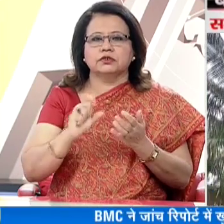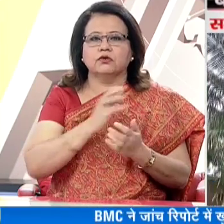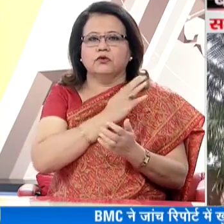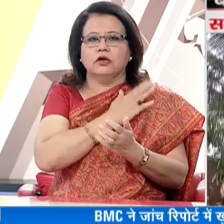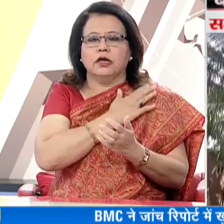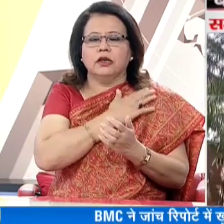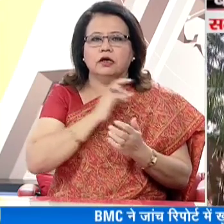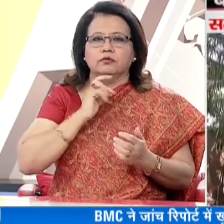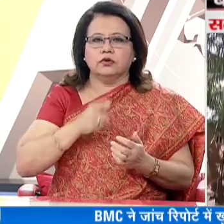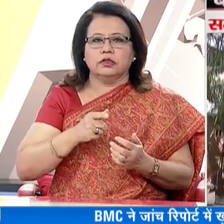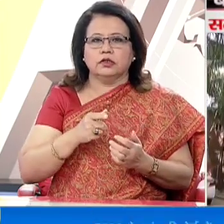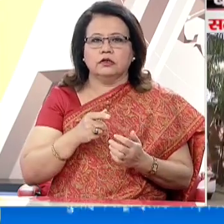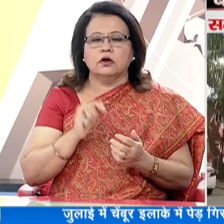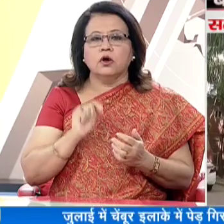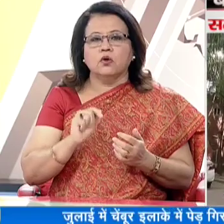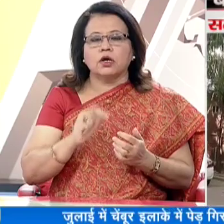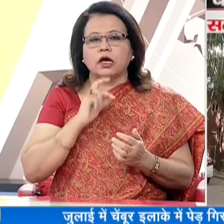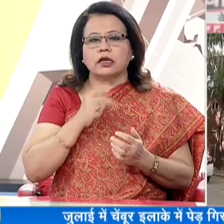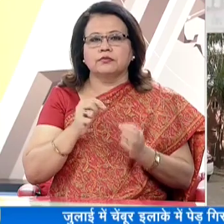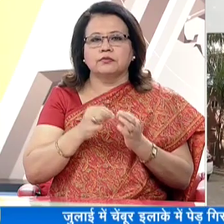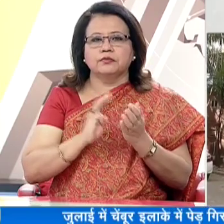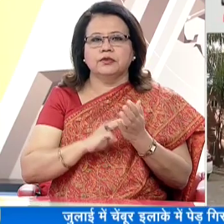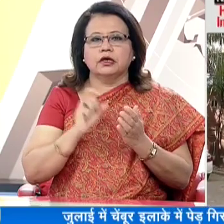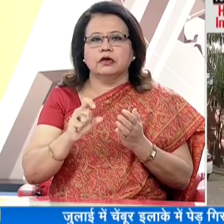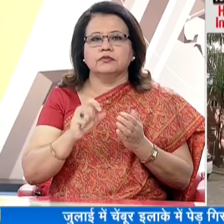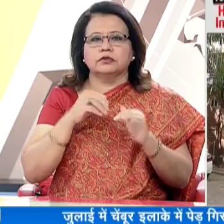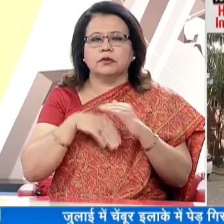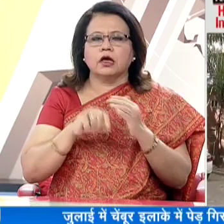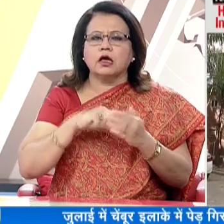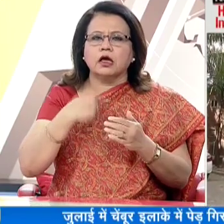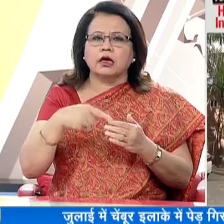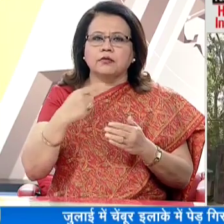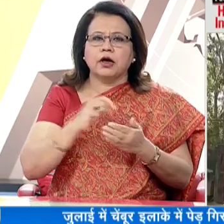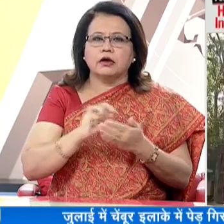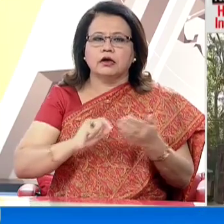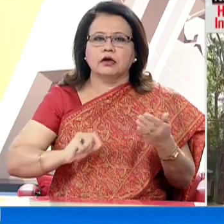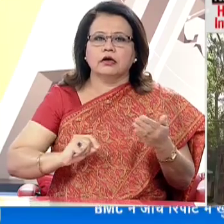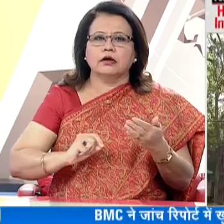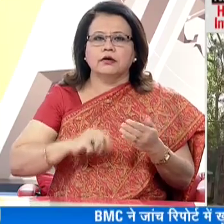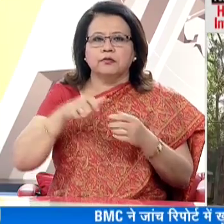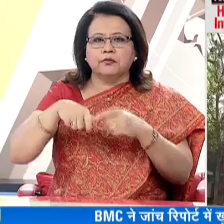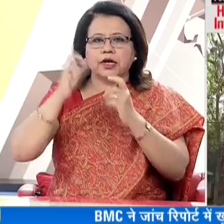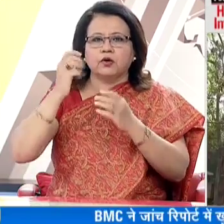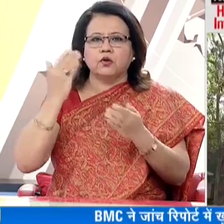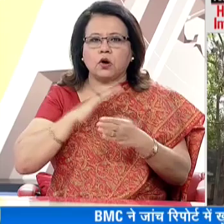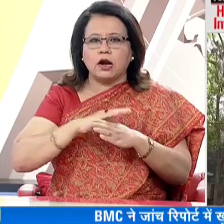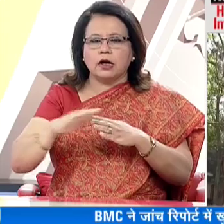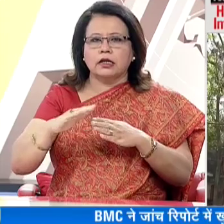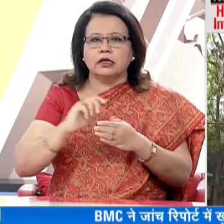जिम्मेदार ठहराया था। उनका कहना था कि बीएमसी में कई बार पेड़ काटने को लेकर शिकायत दर्ज कराई गई